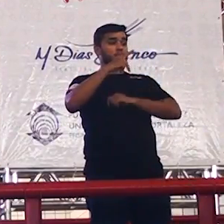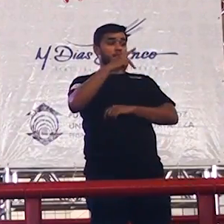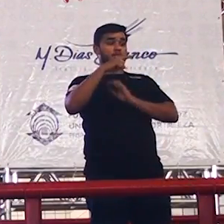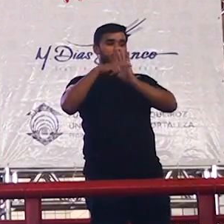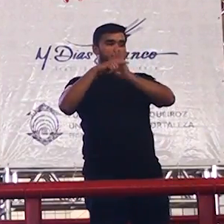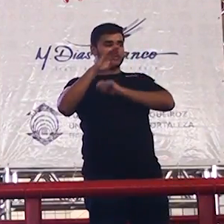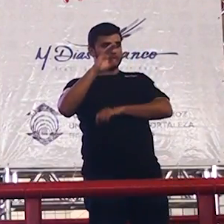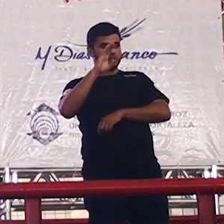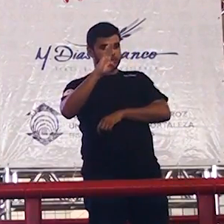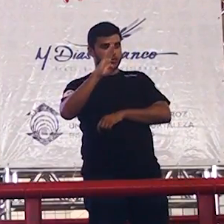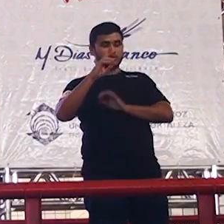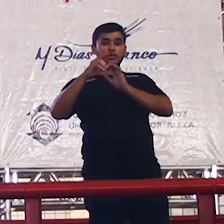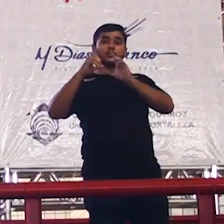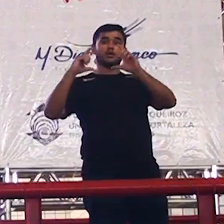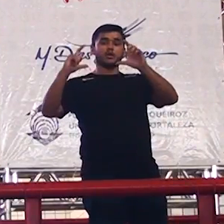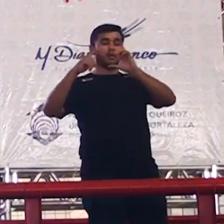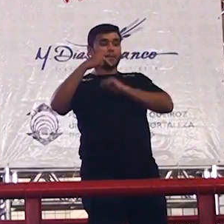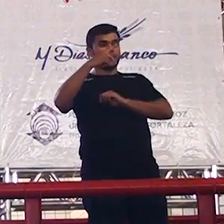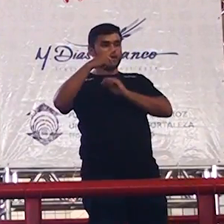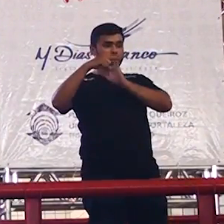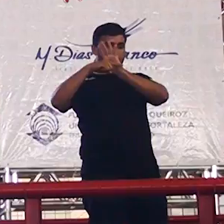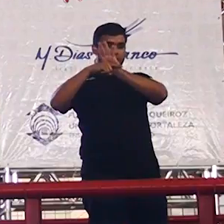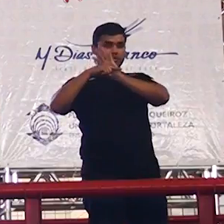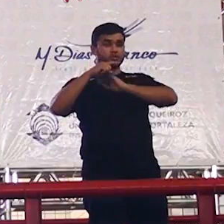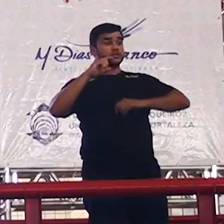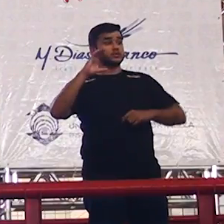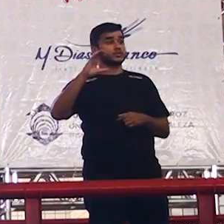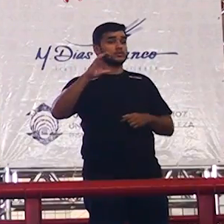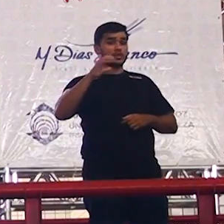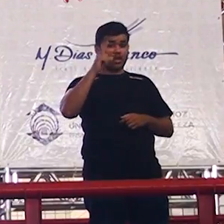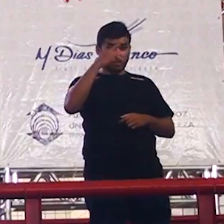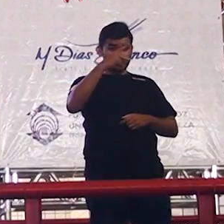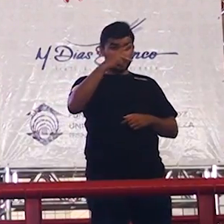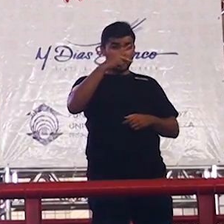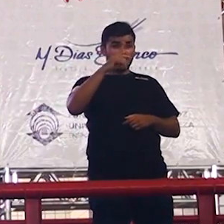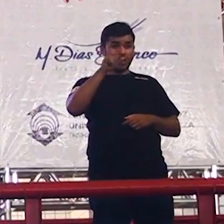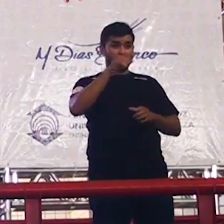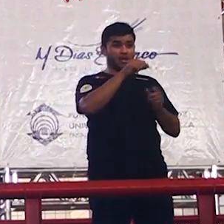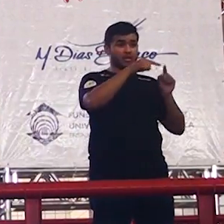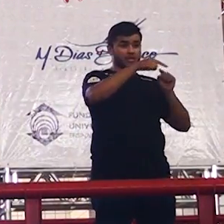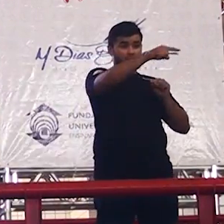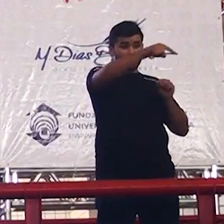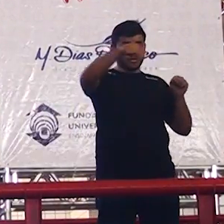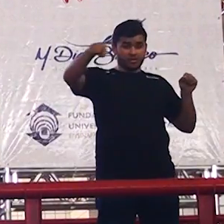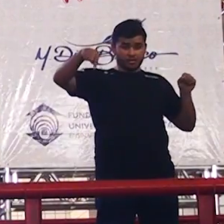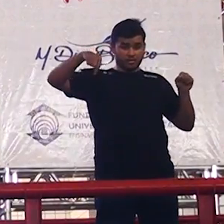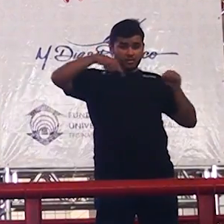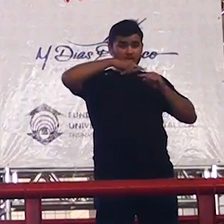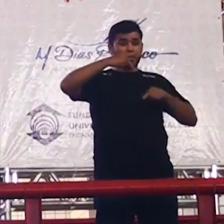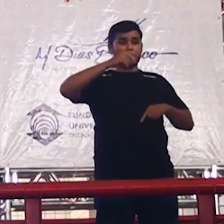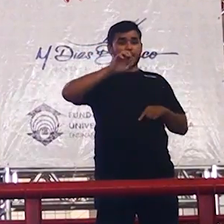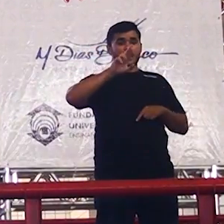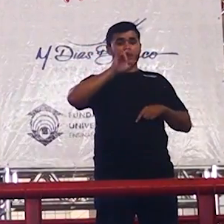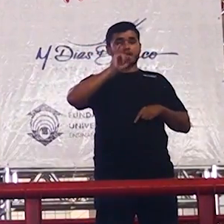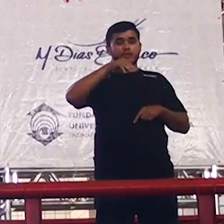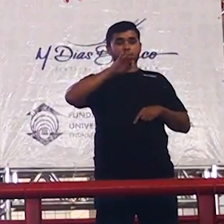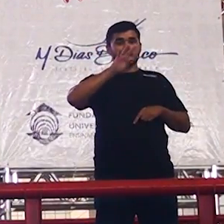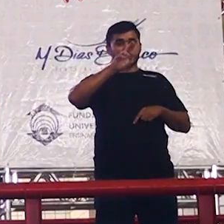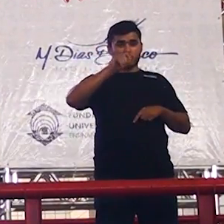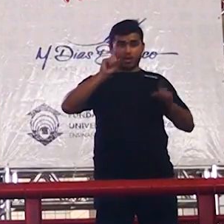Professor, esse P é o perímetro? É o perímetro esse P?